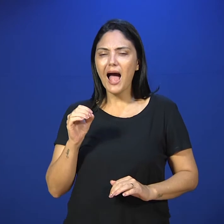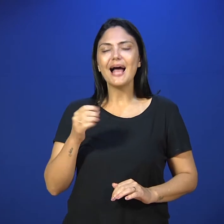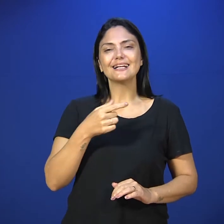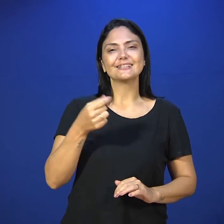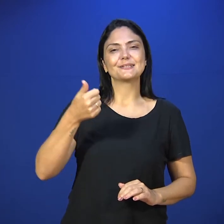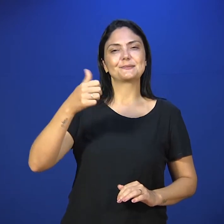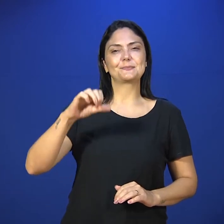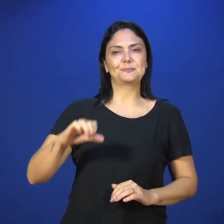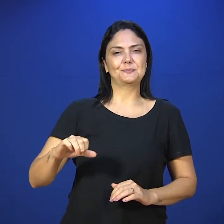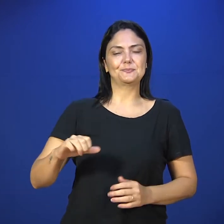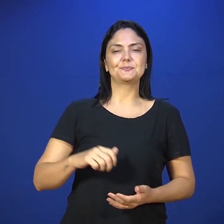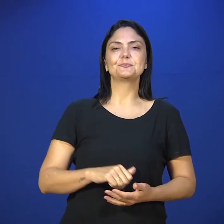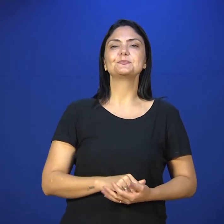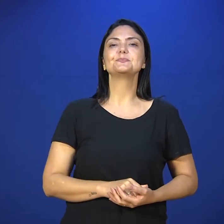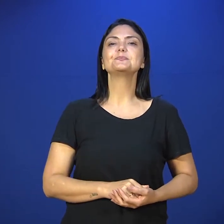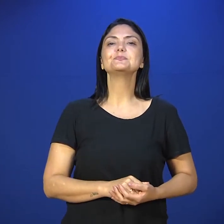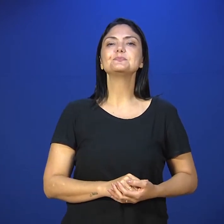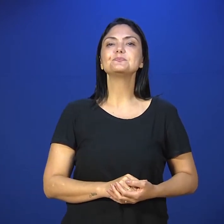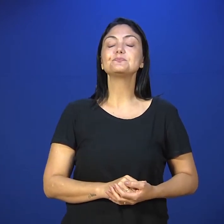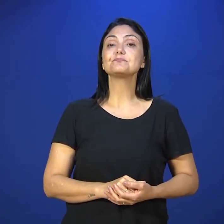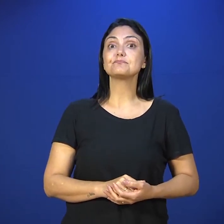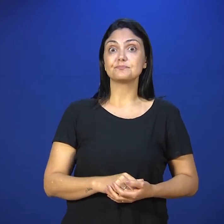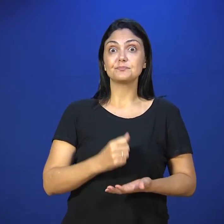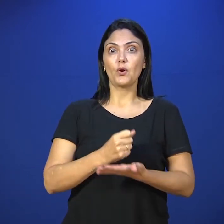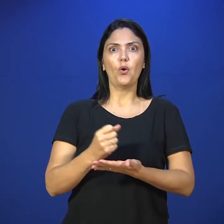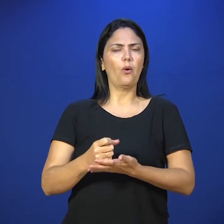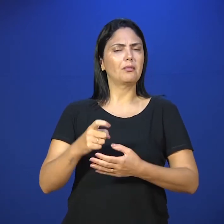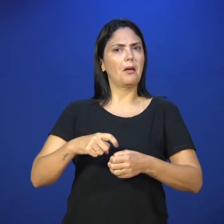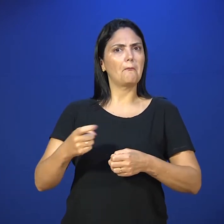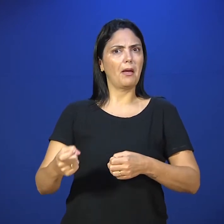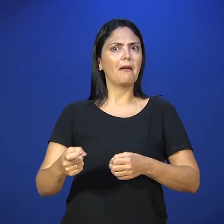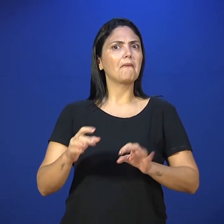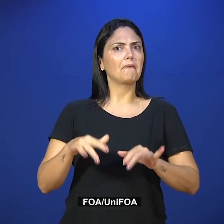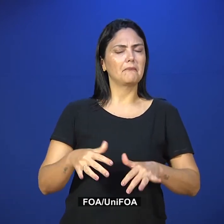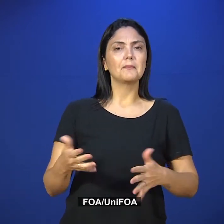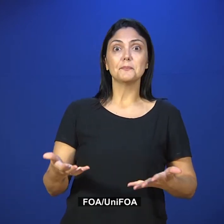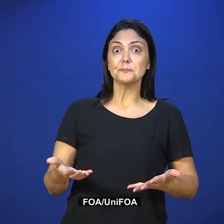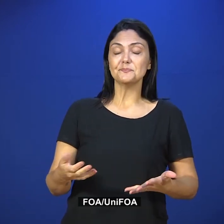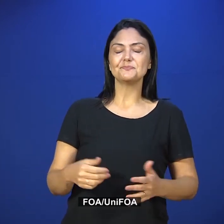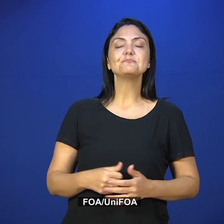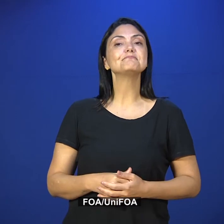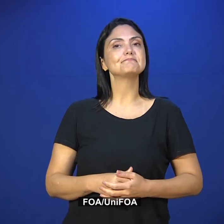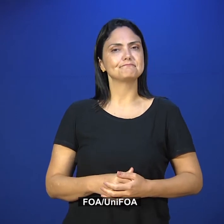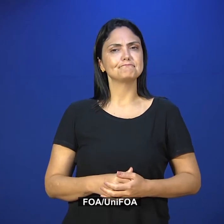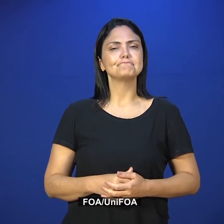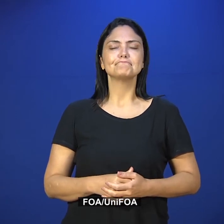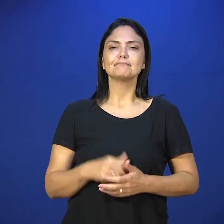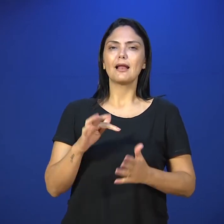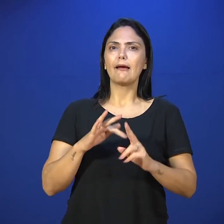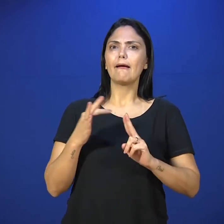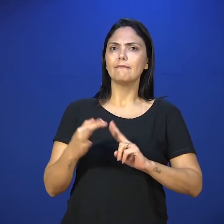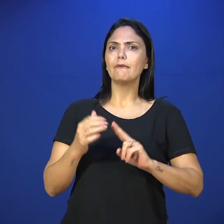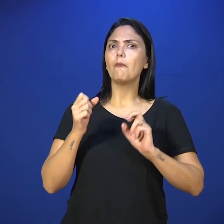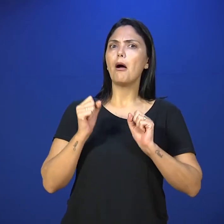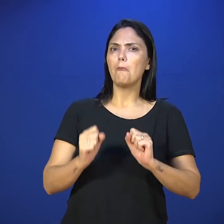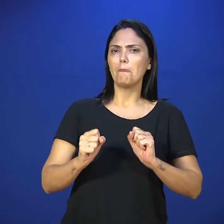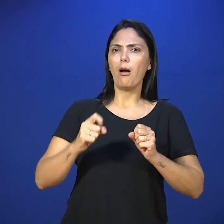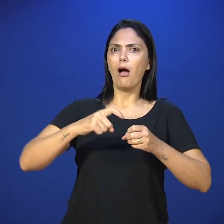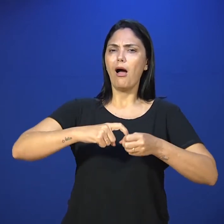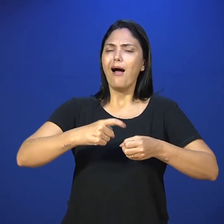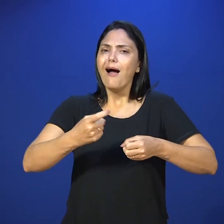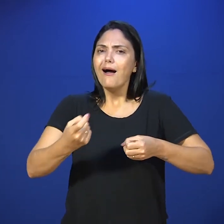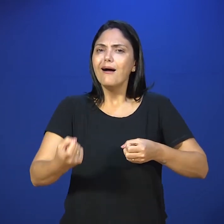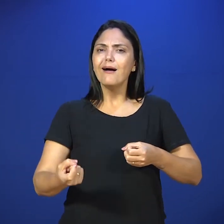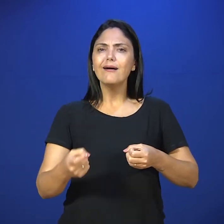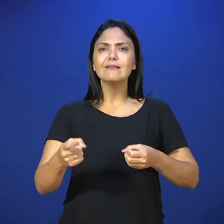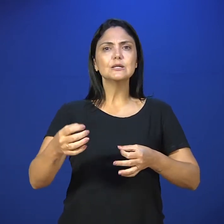2019. 10. Da rescisão de contrato. 10.1. A FOA-Unifoa poderá reincidir o vínculo acadêmico